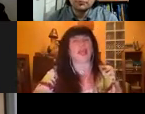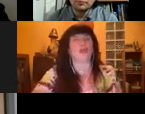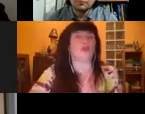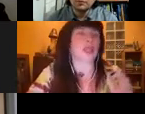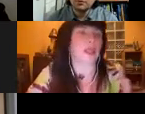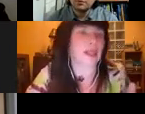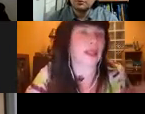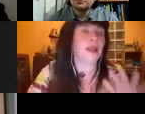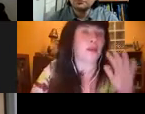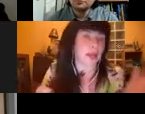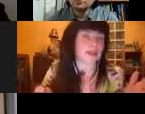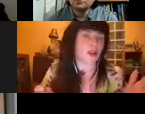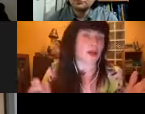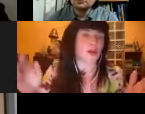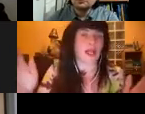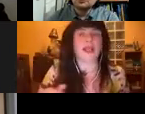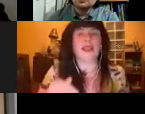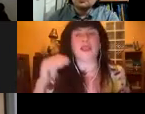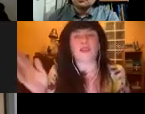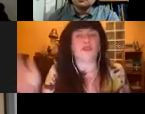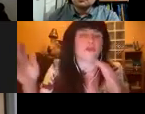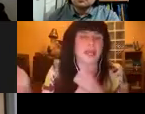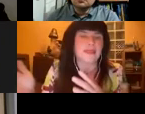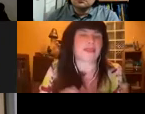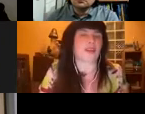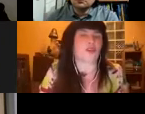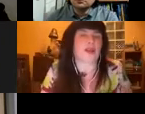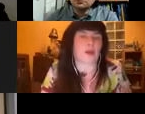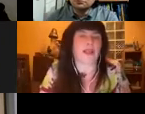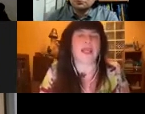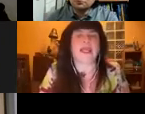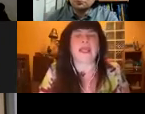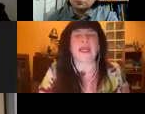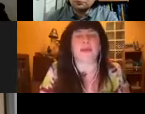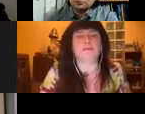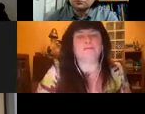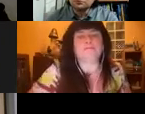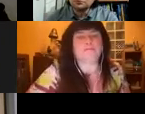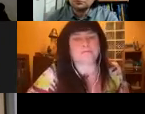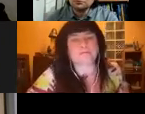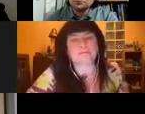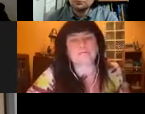maneras hay algunos que tienden más hacia lo manual y otros más hacia lo manual.